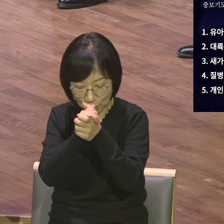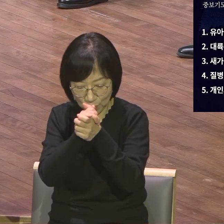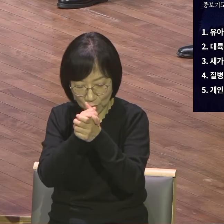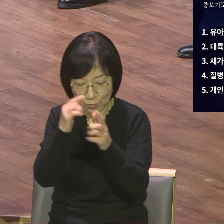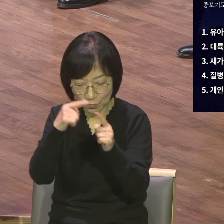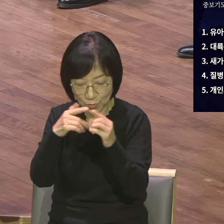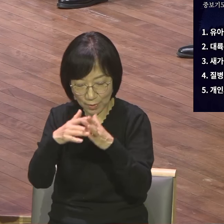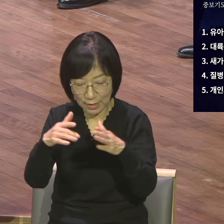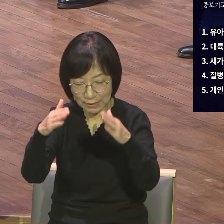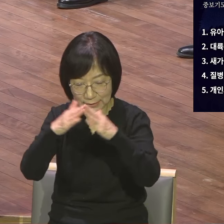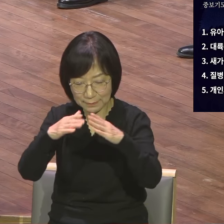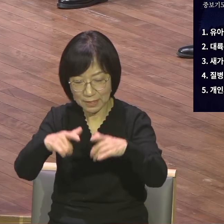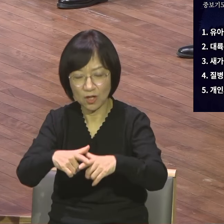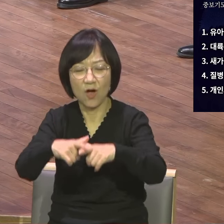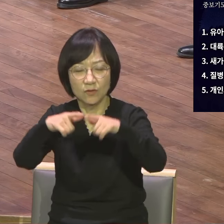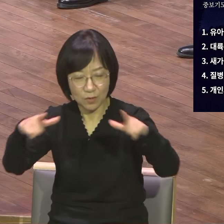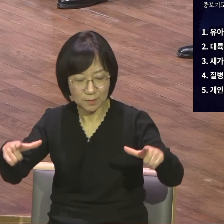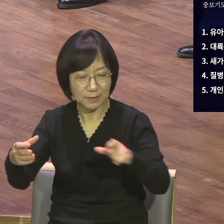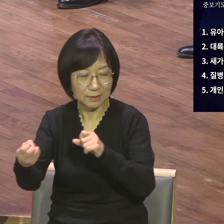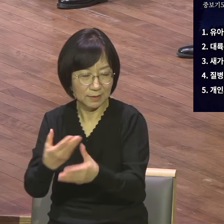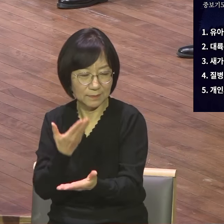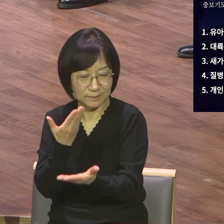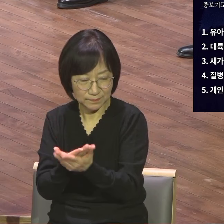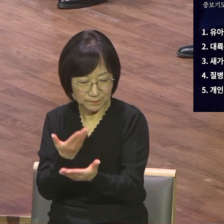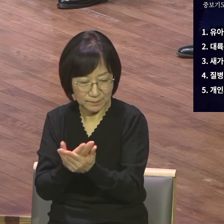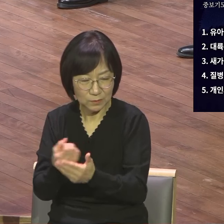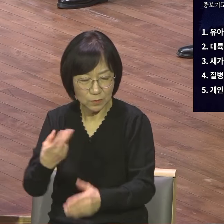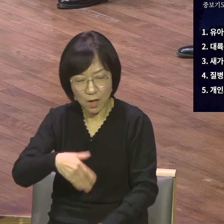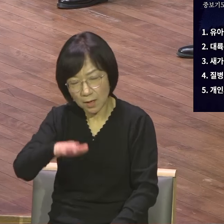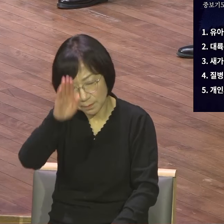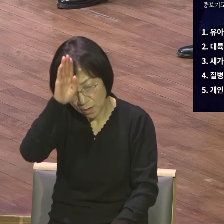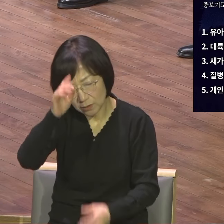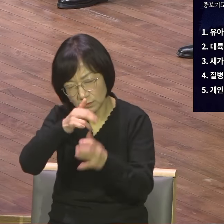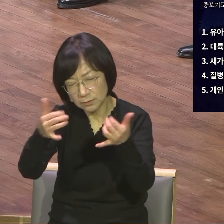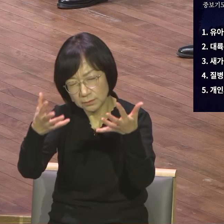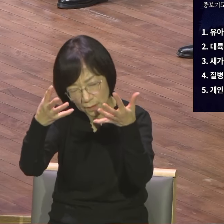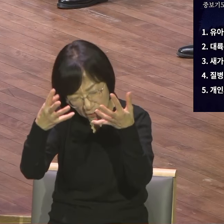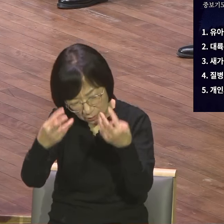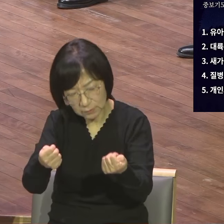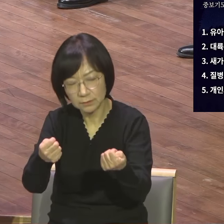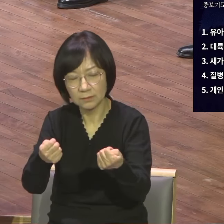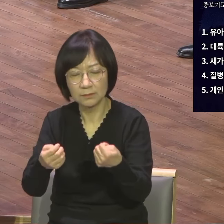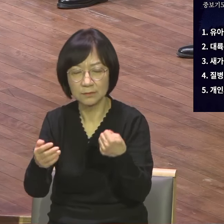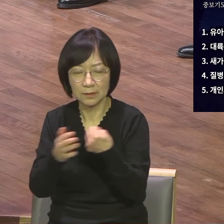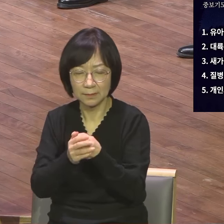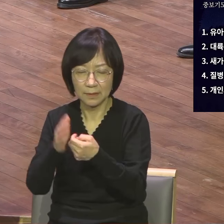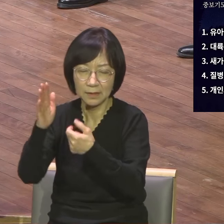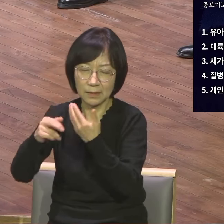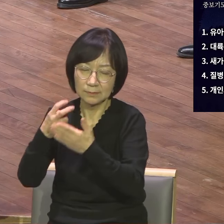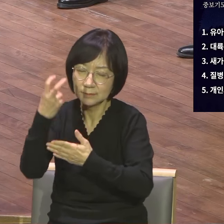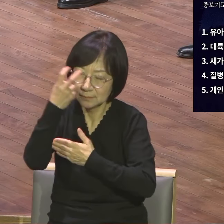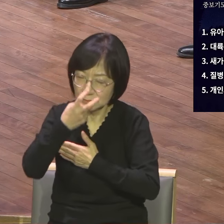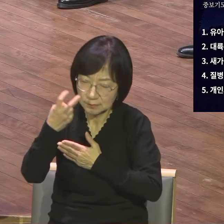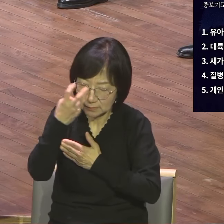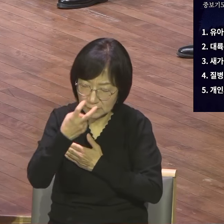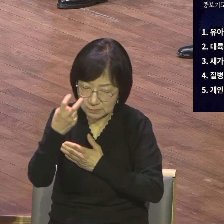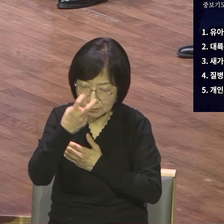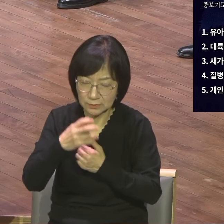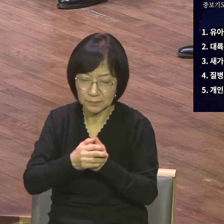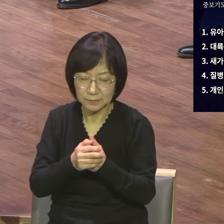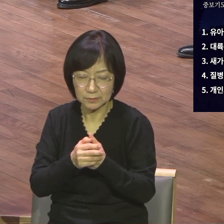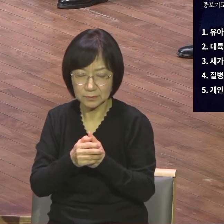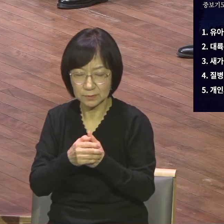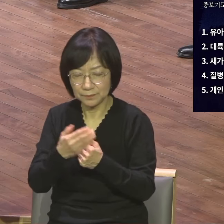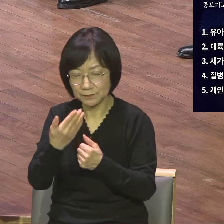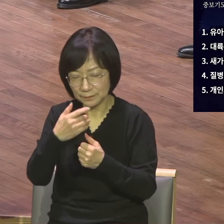하여 주시옵소서. 또 질병으로 고통받고 있는 예언의 모든 환우들을 기억하시고 보호하사 사모직의 망대를 세우게